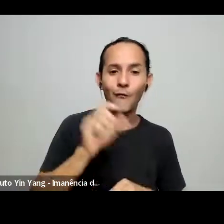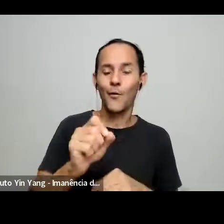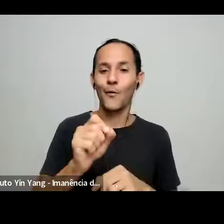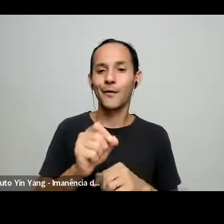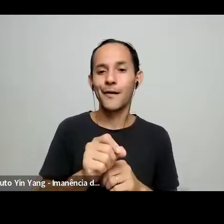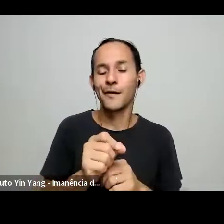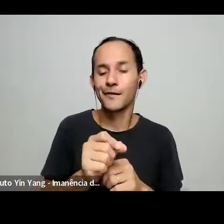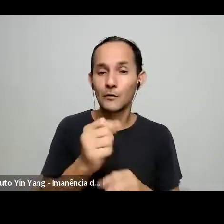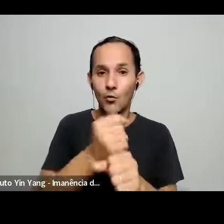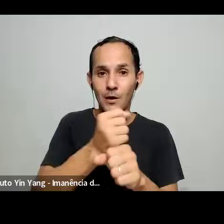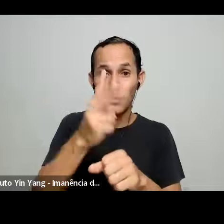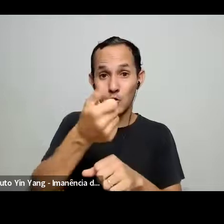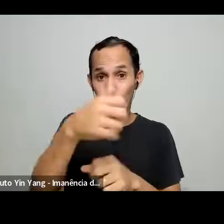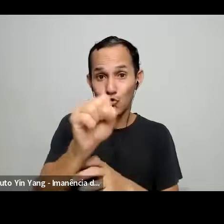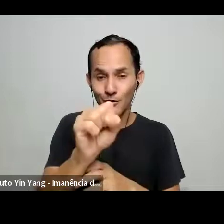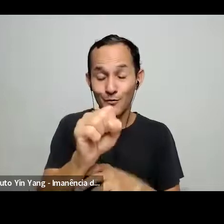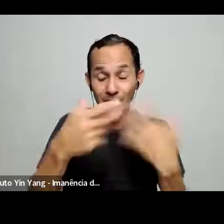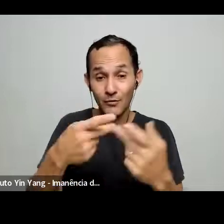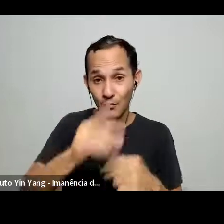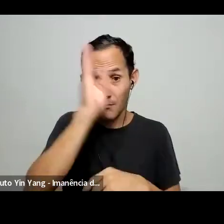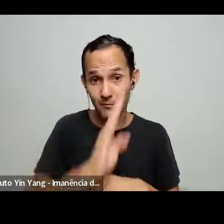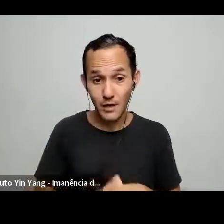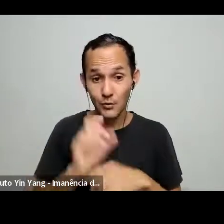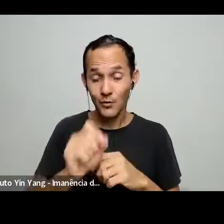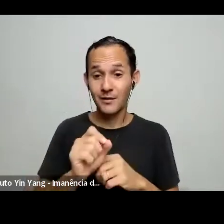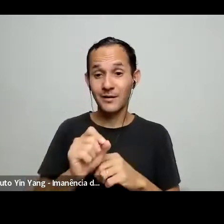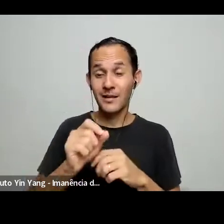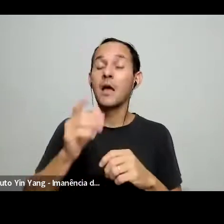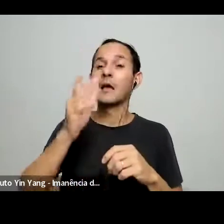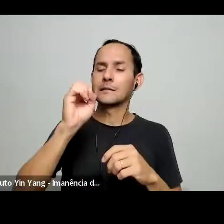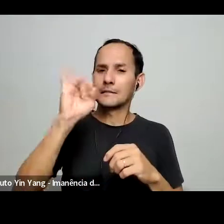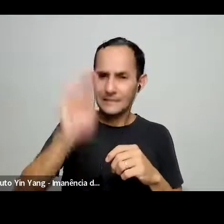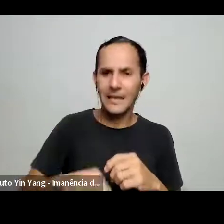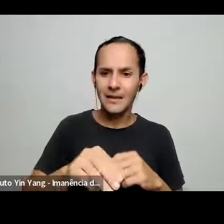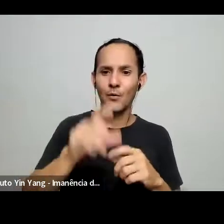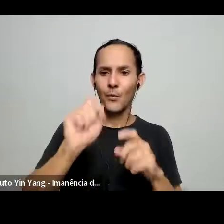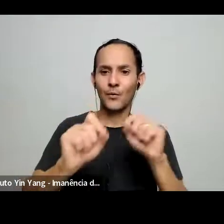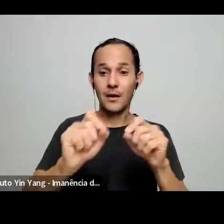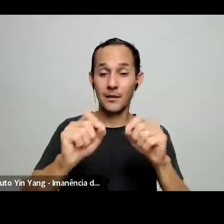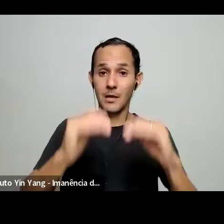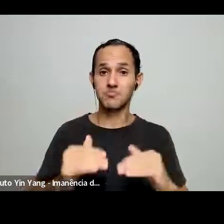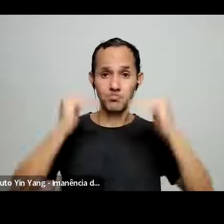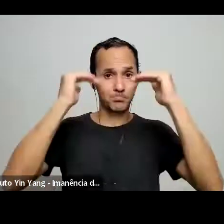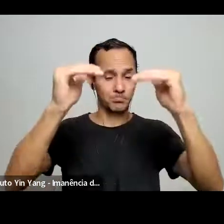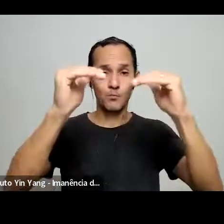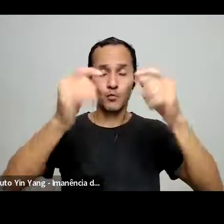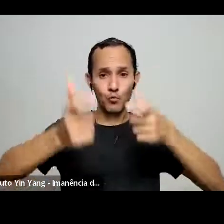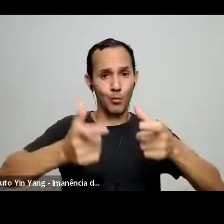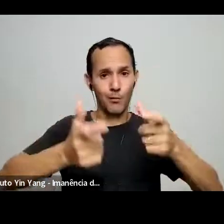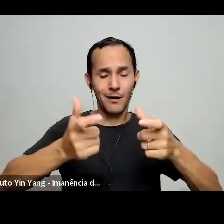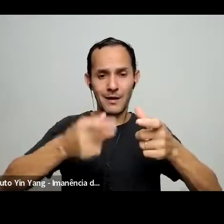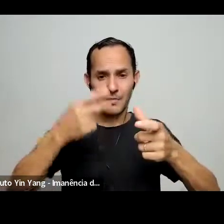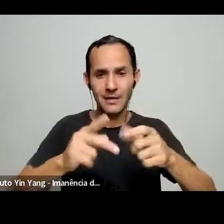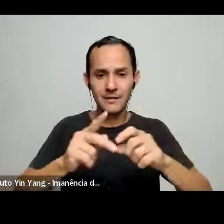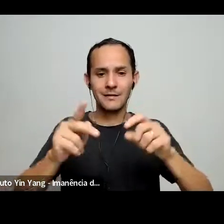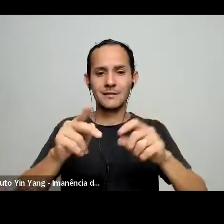a partir de 2018. Então, o Brasil, ele está, sim, além do seu lugar, né, de ser o sistema de